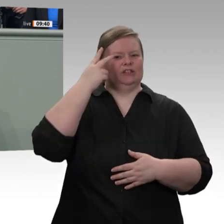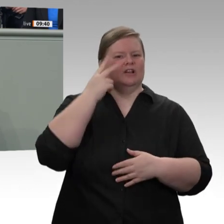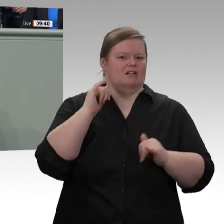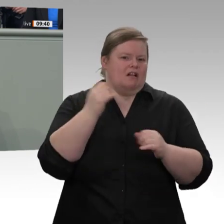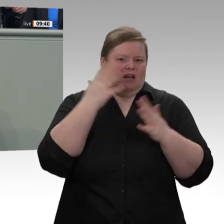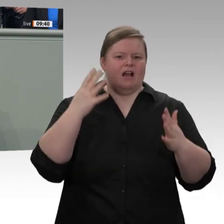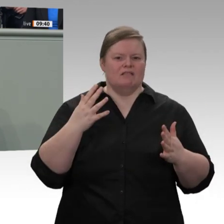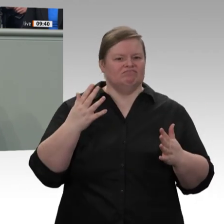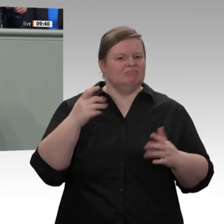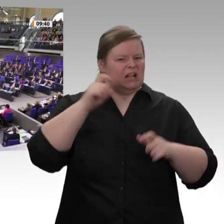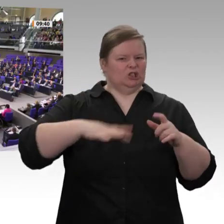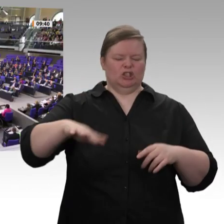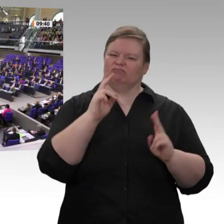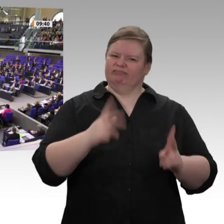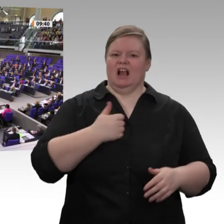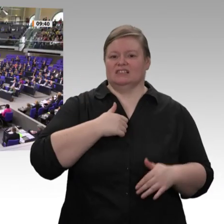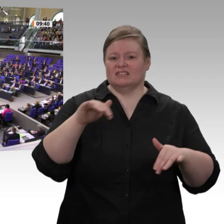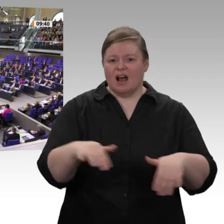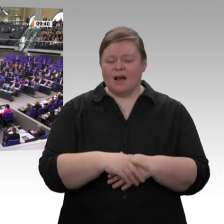dieses Landes.